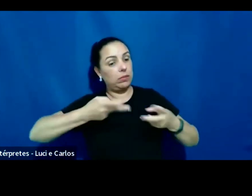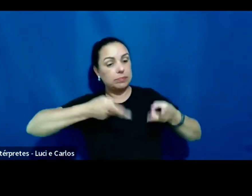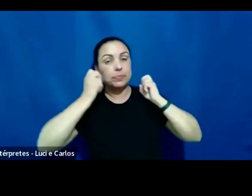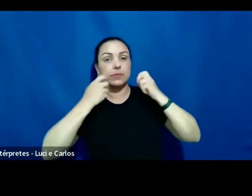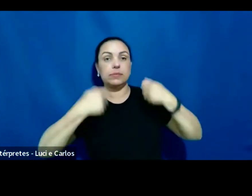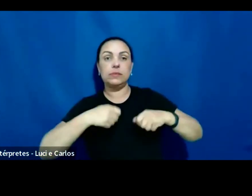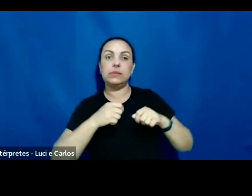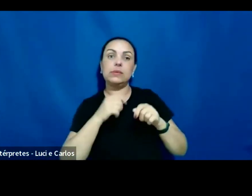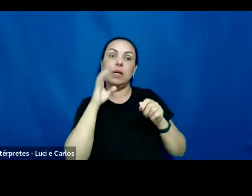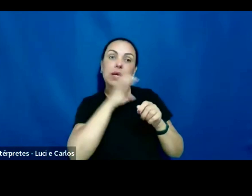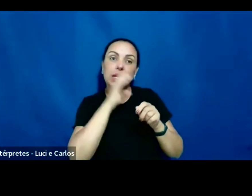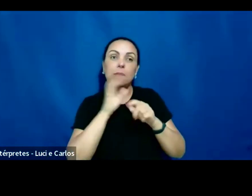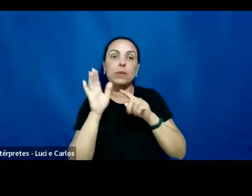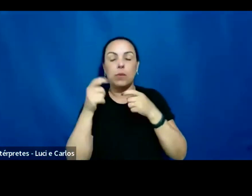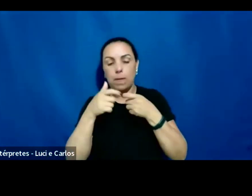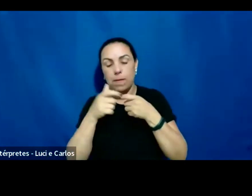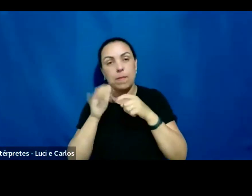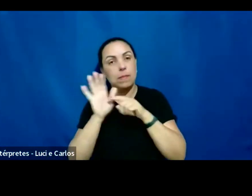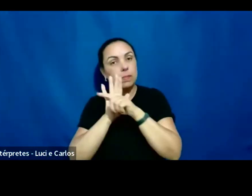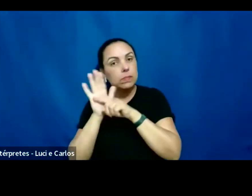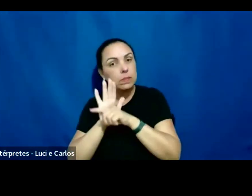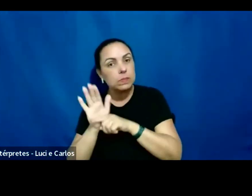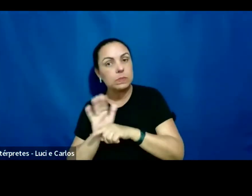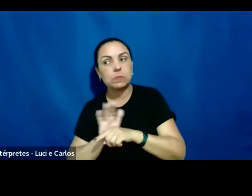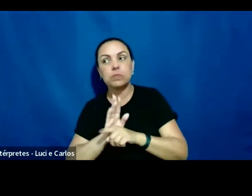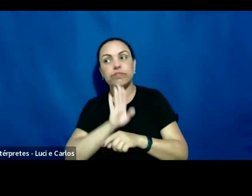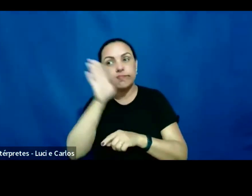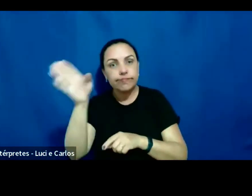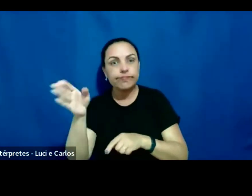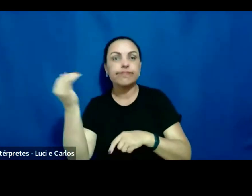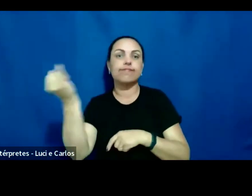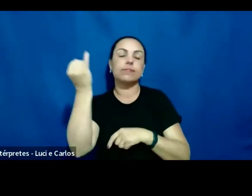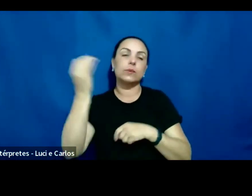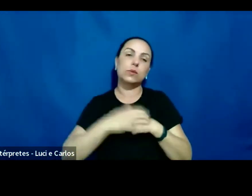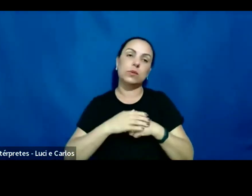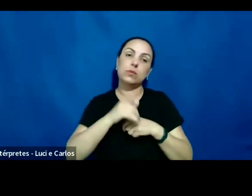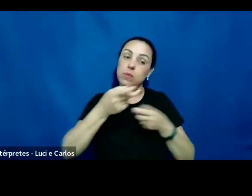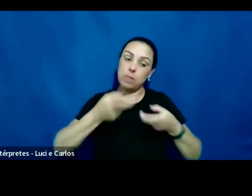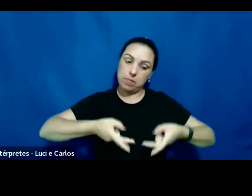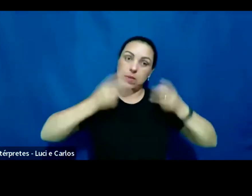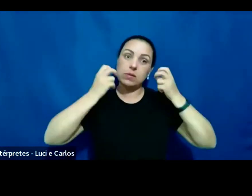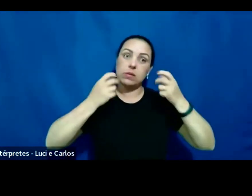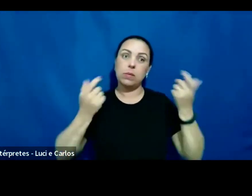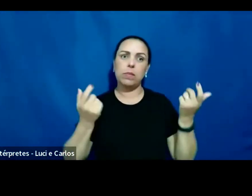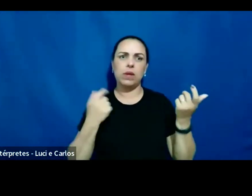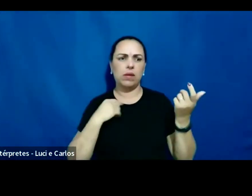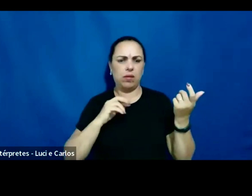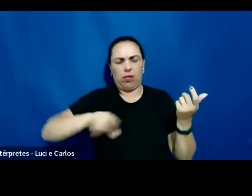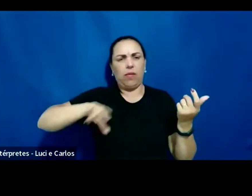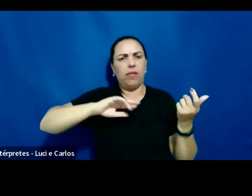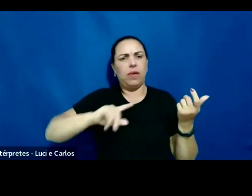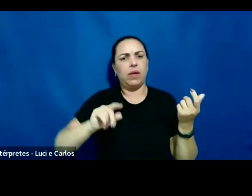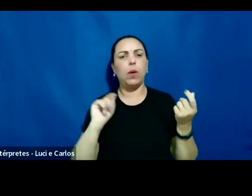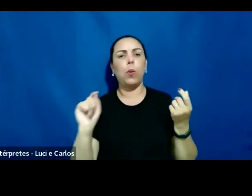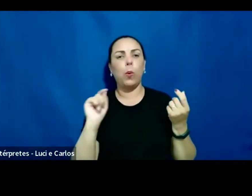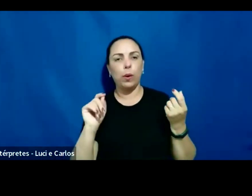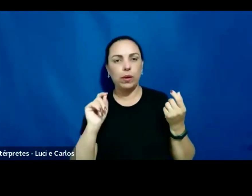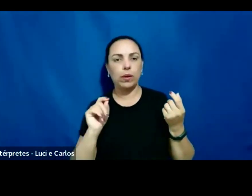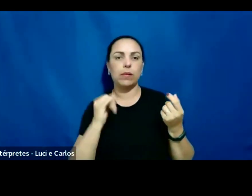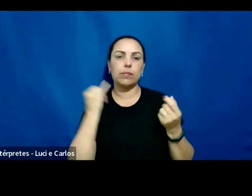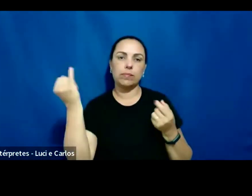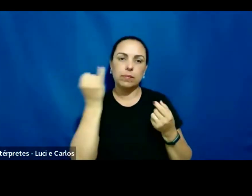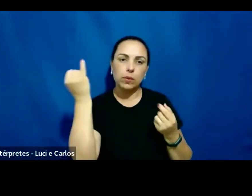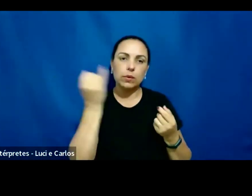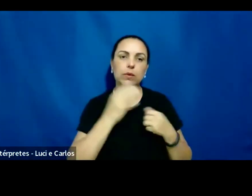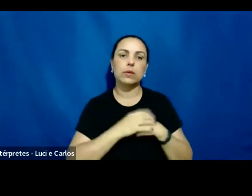Por isso que é importante a gente sempre estar a par dos nossos sintomas no nosso organismo. Seu corpo sempre vai te mostrar em forma